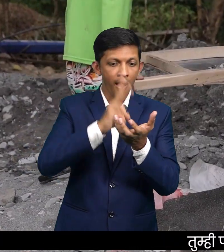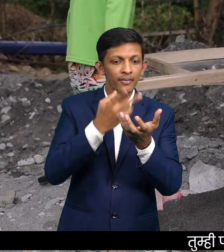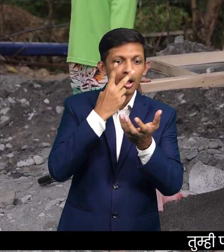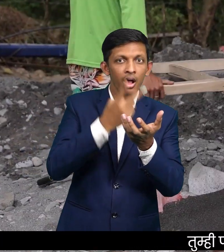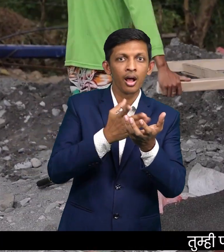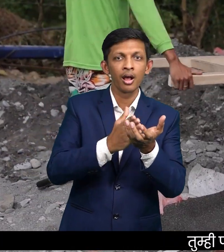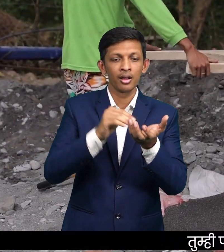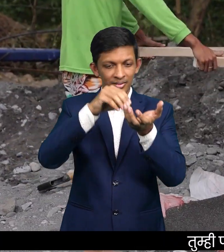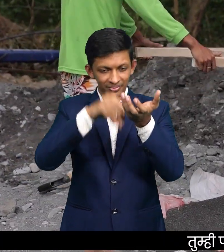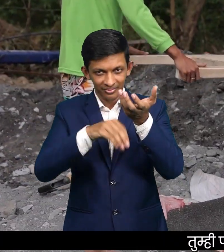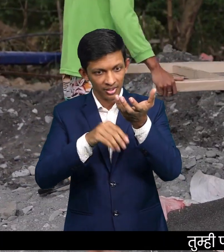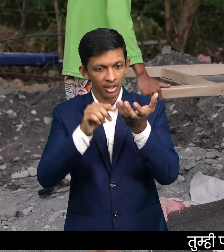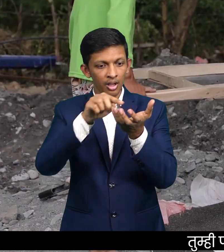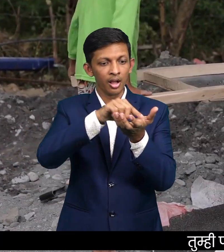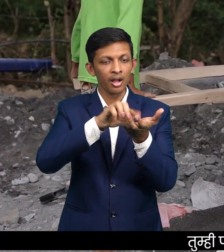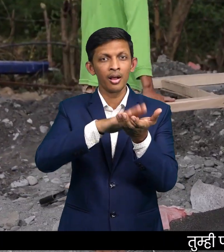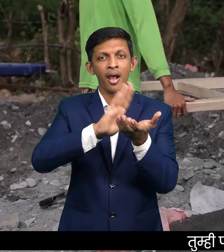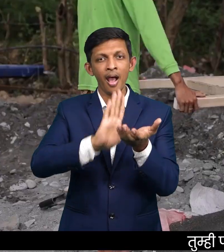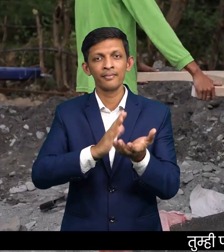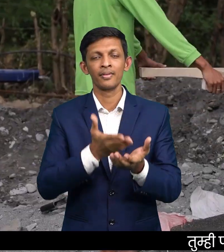तुम्ही पाहिले असेल.